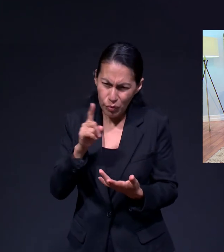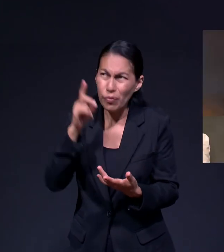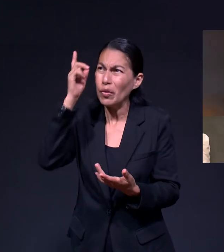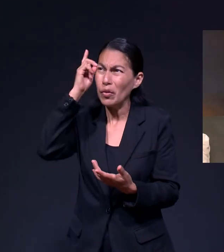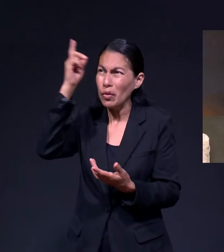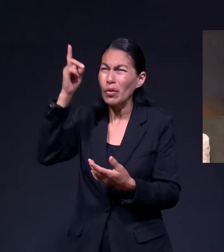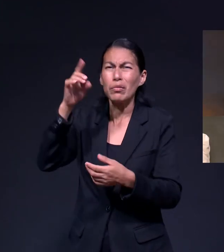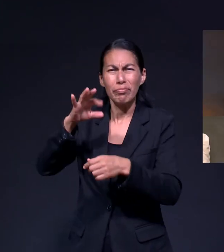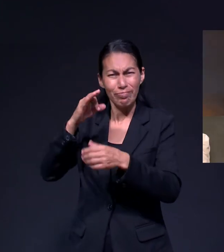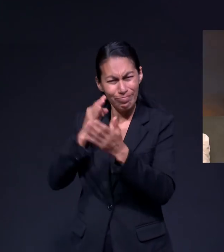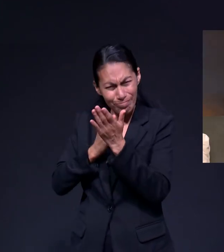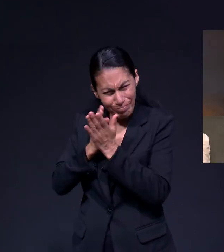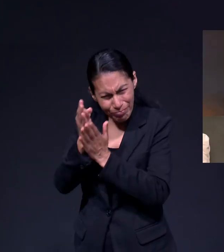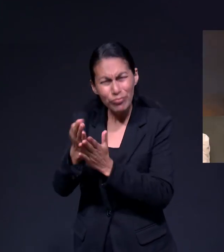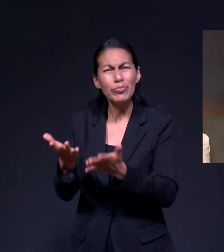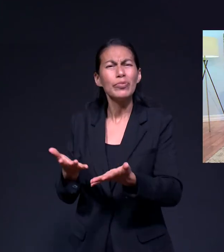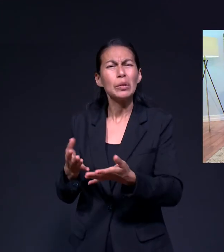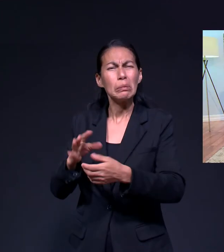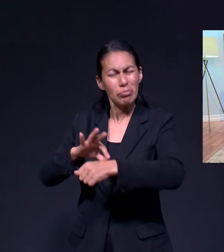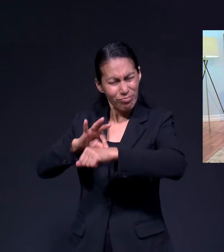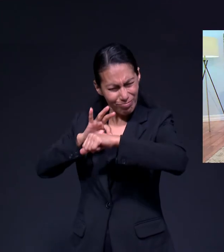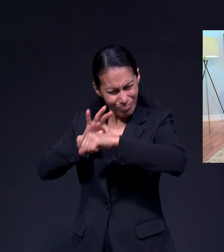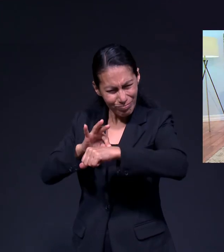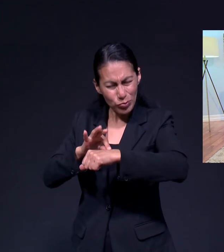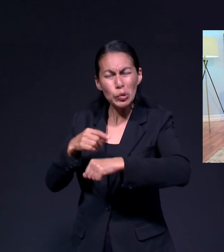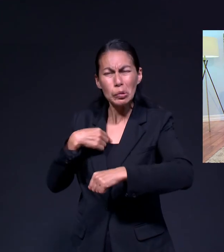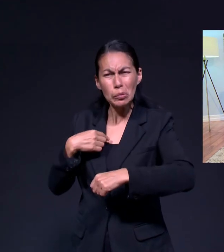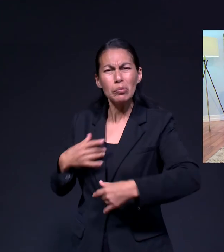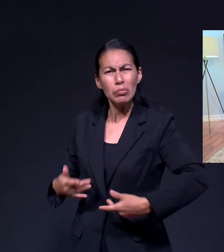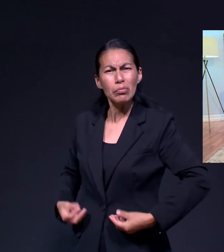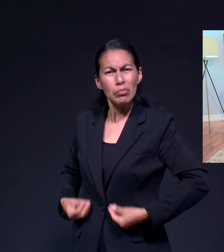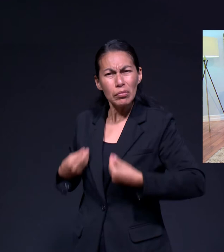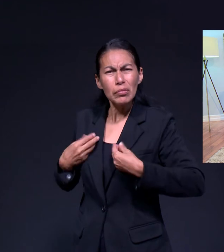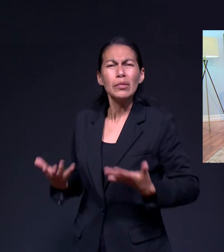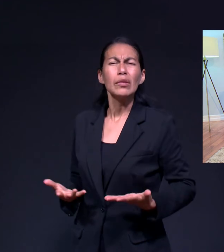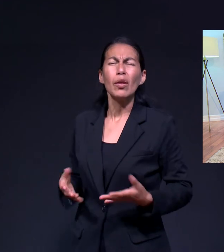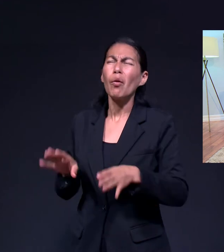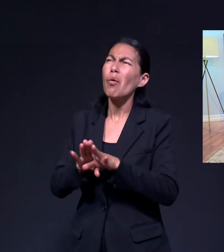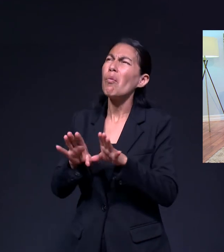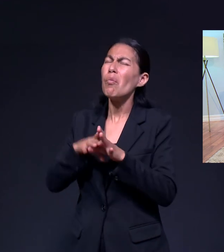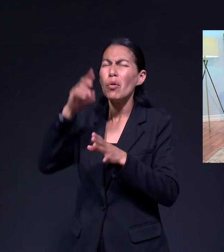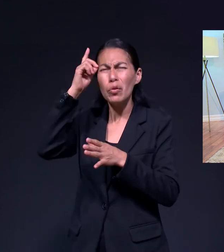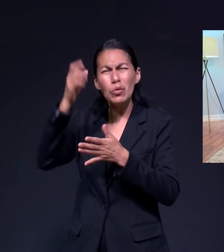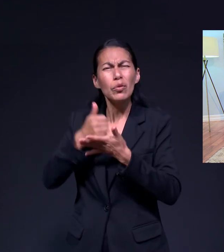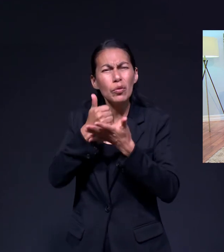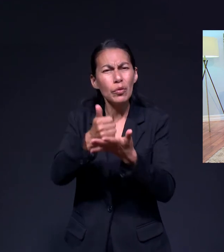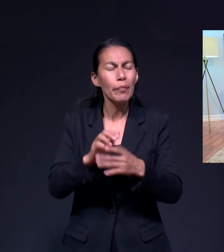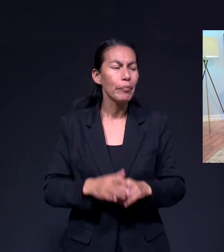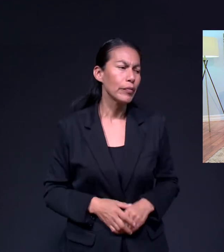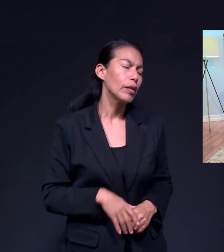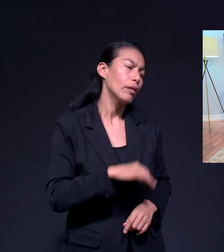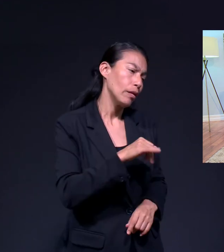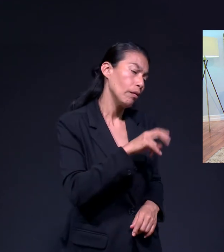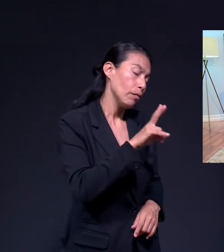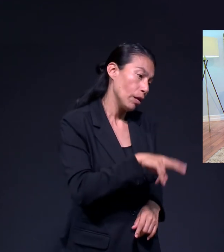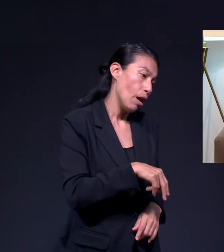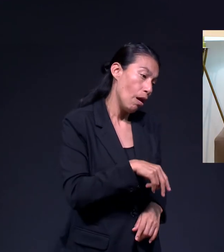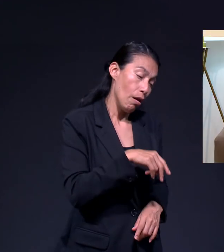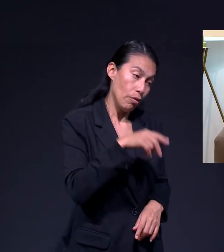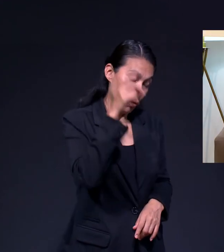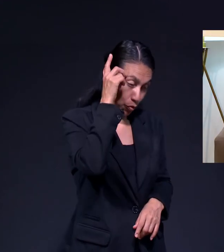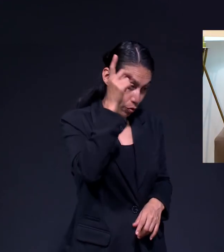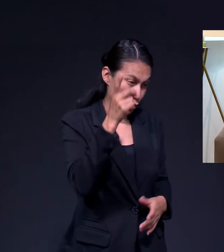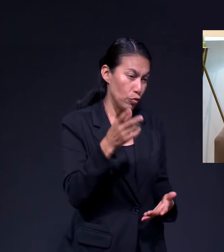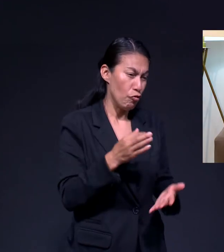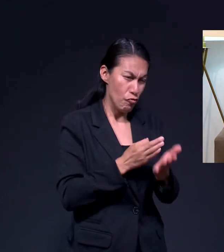atiende a sus hijos es real y se involucra en la vida de sus hijos la biblia dice que no